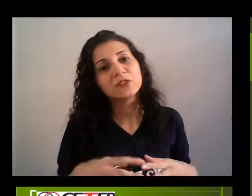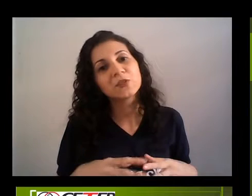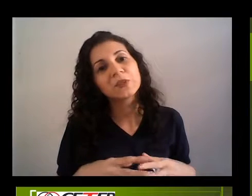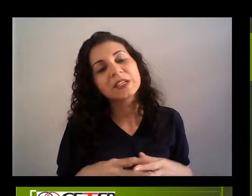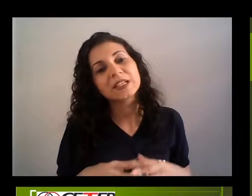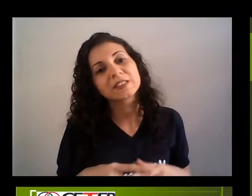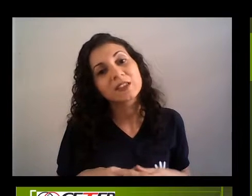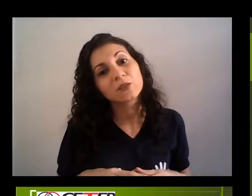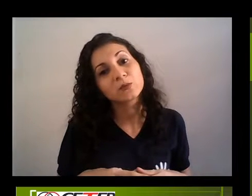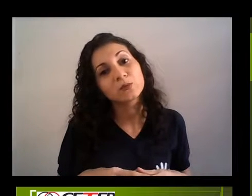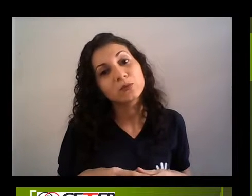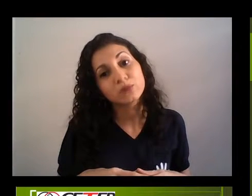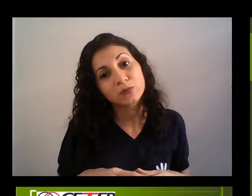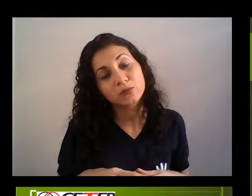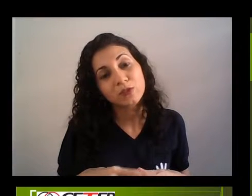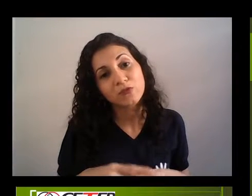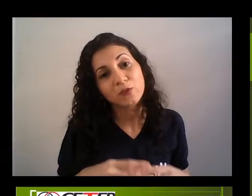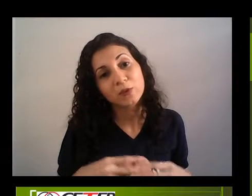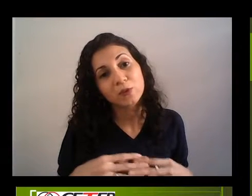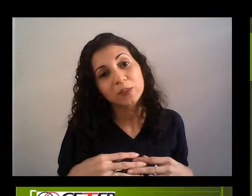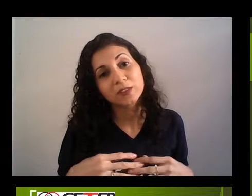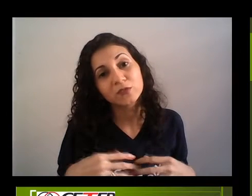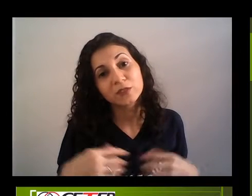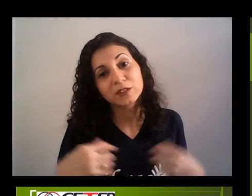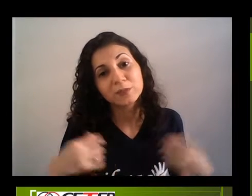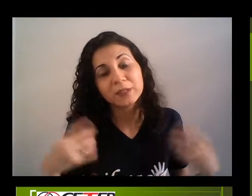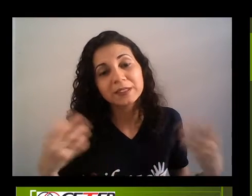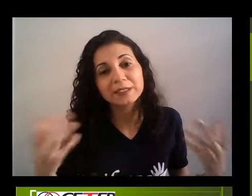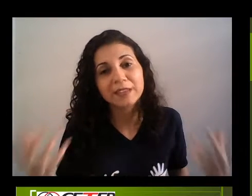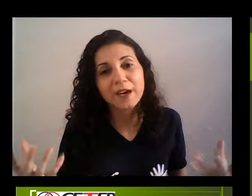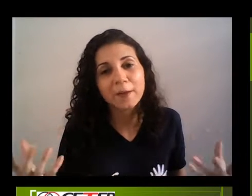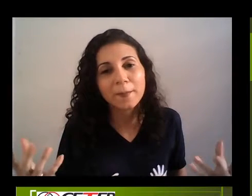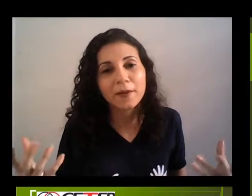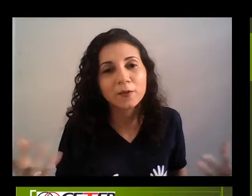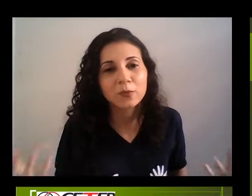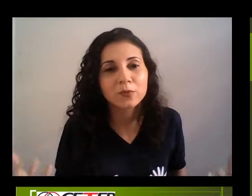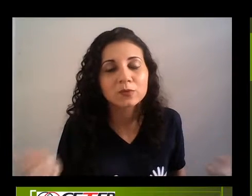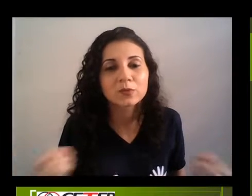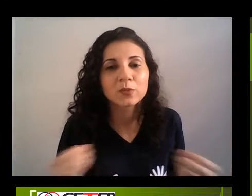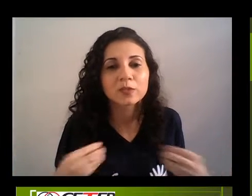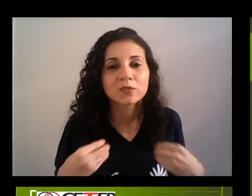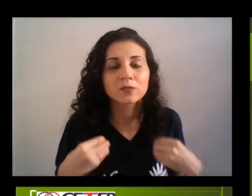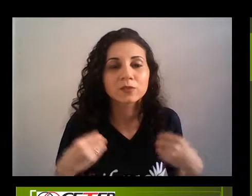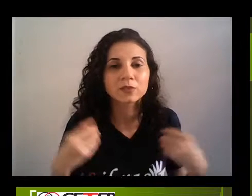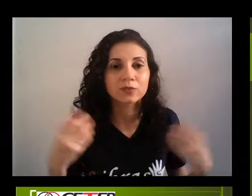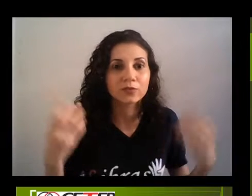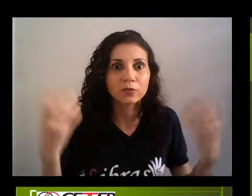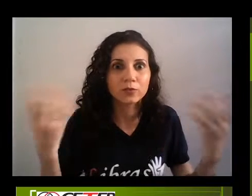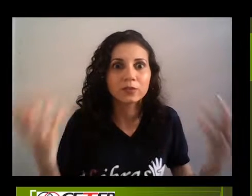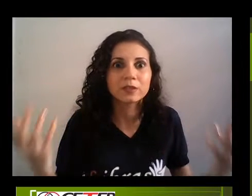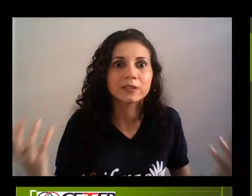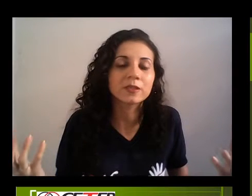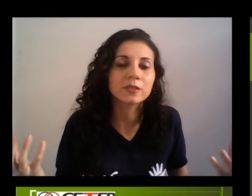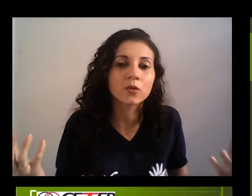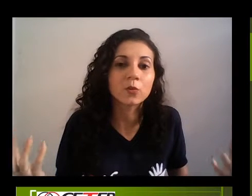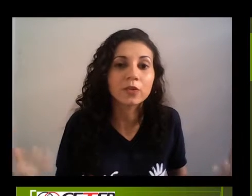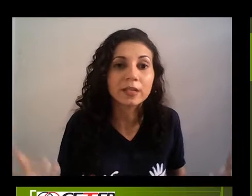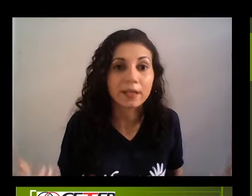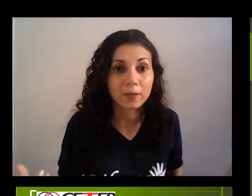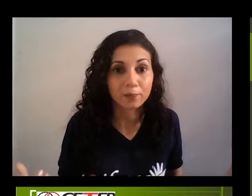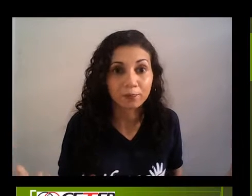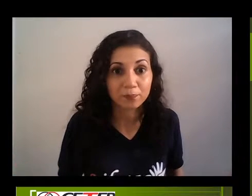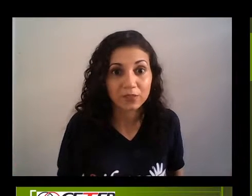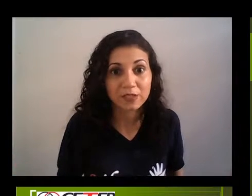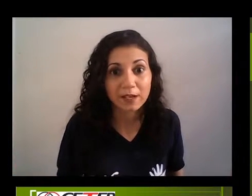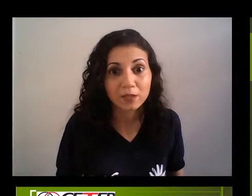forma de comunicação do surdo, é a forma como eles vão se expressar para o mundo, como eles vão conseguir se